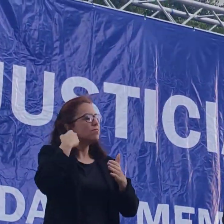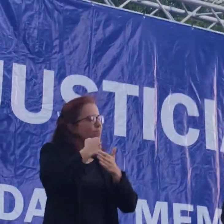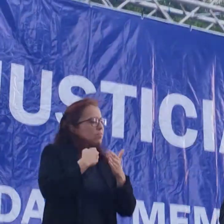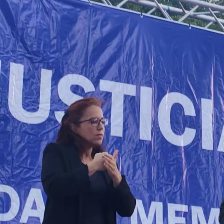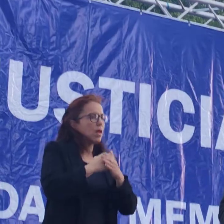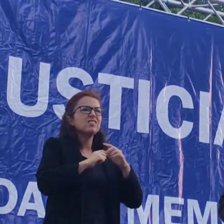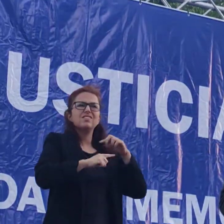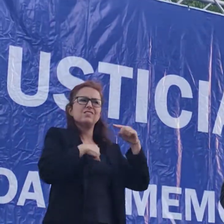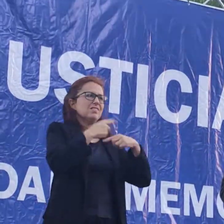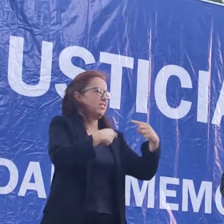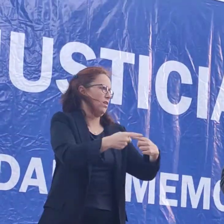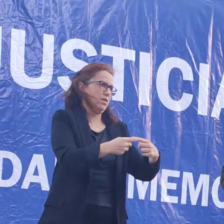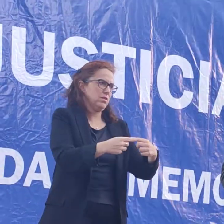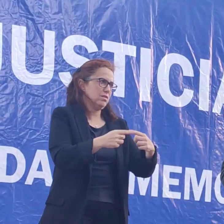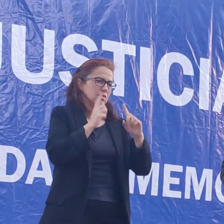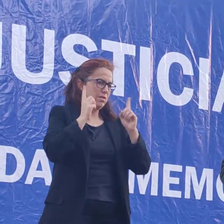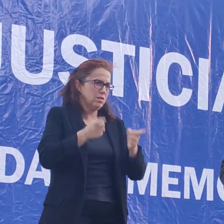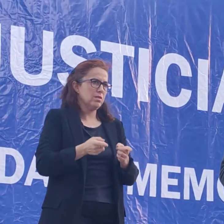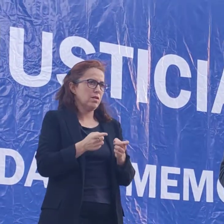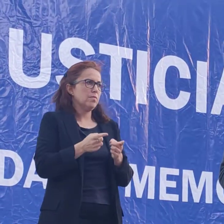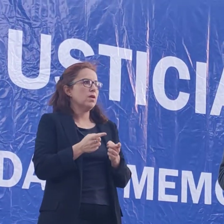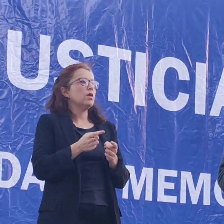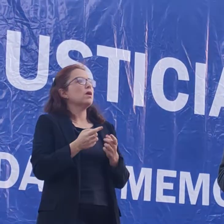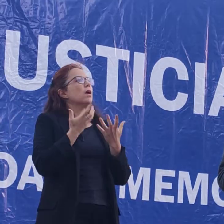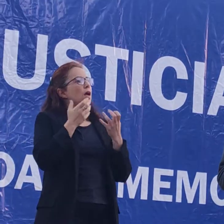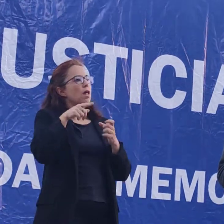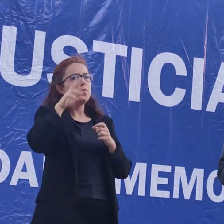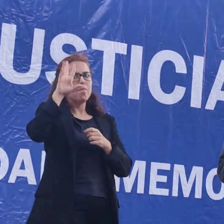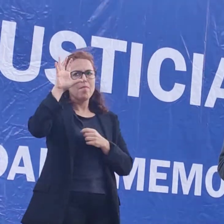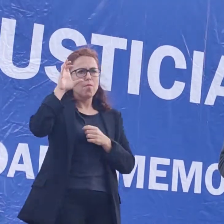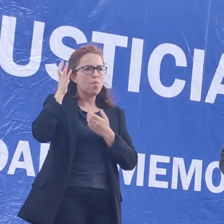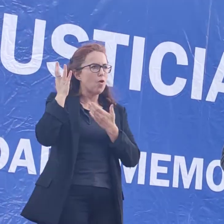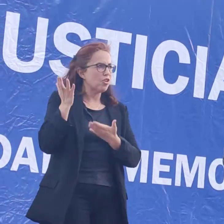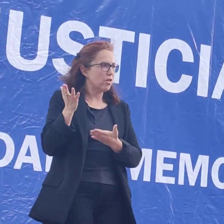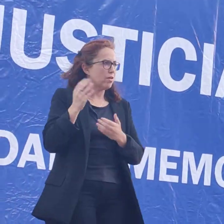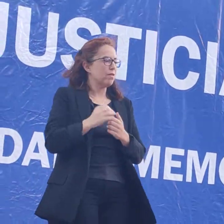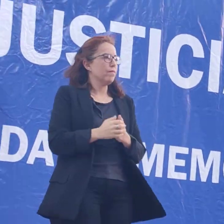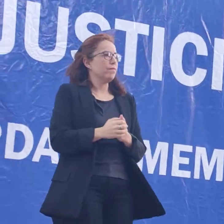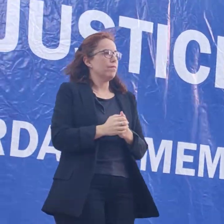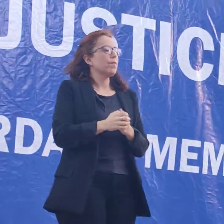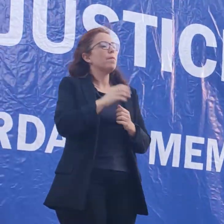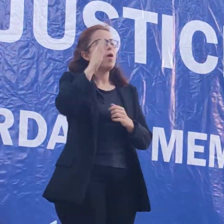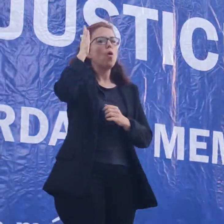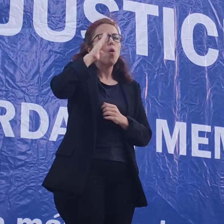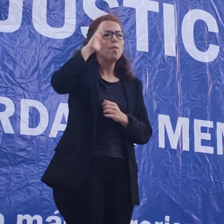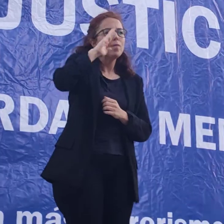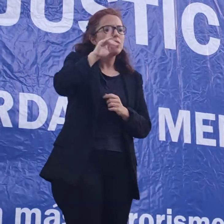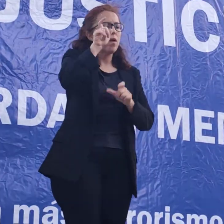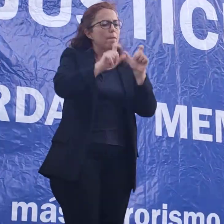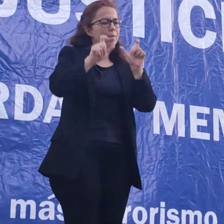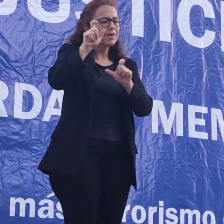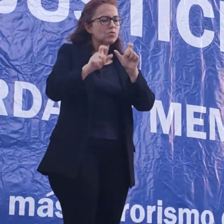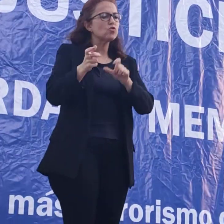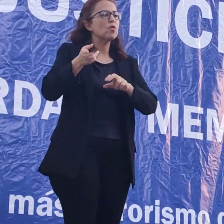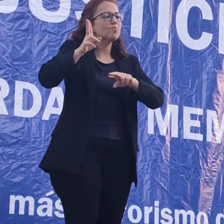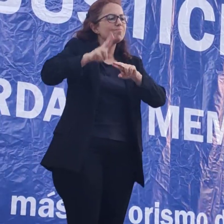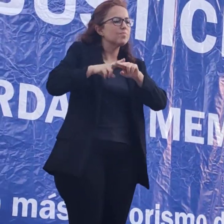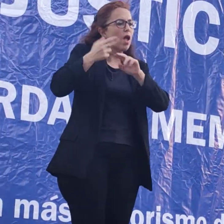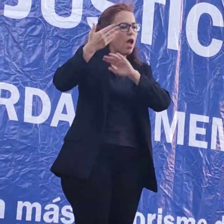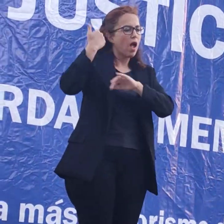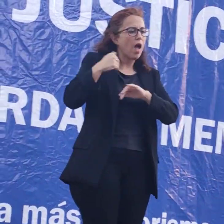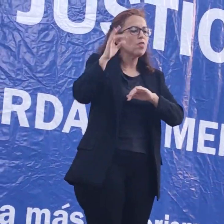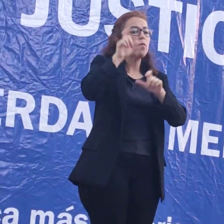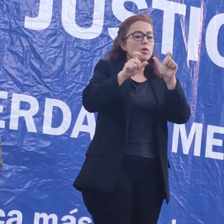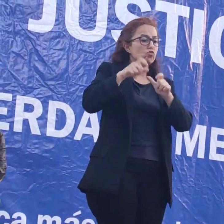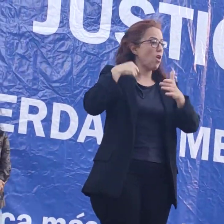estamos y seguiremos estando. Por eso, este memorial recordatorio, para homenajear a los protagonistas involucrados, a